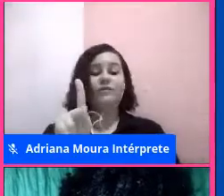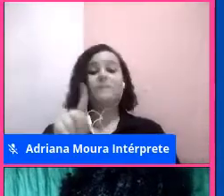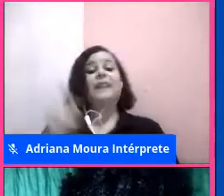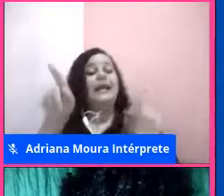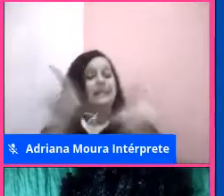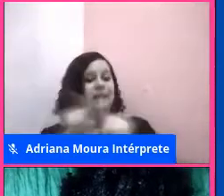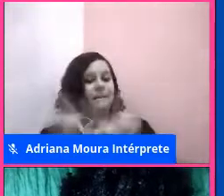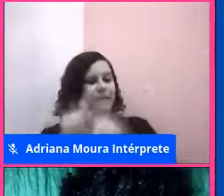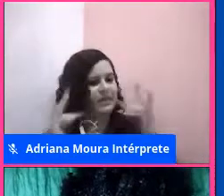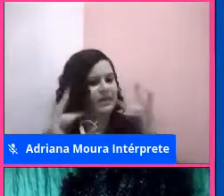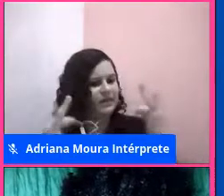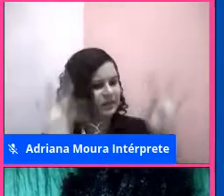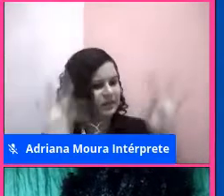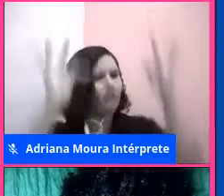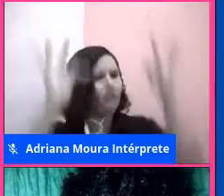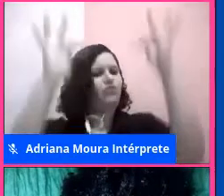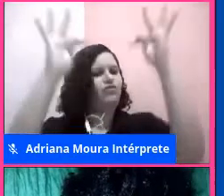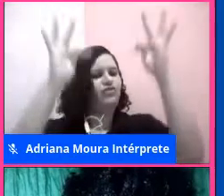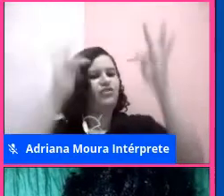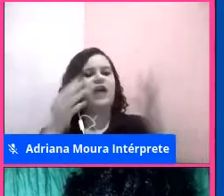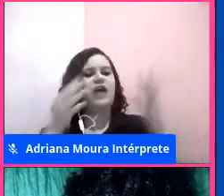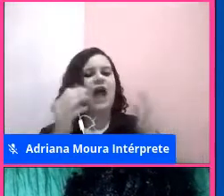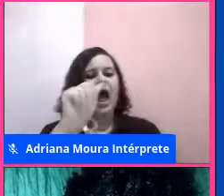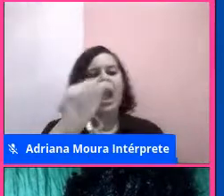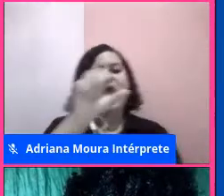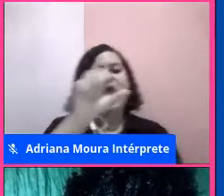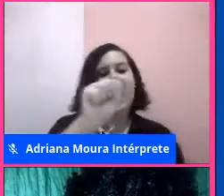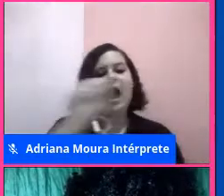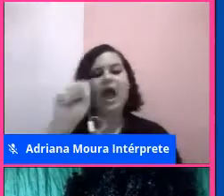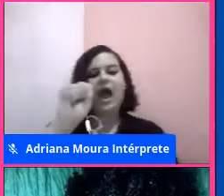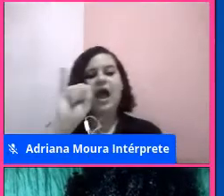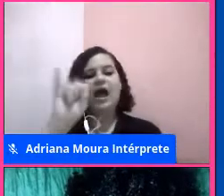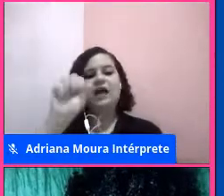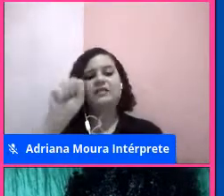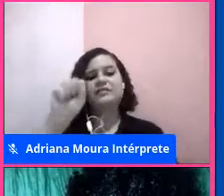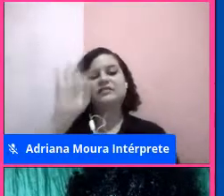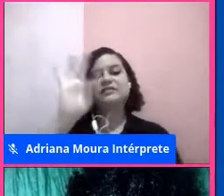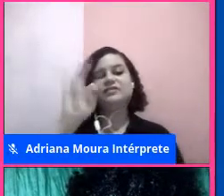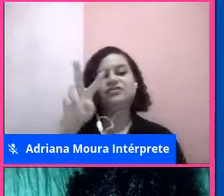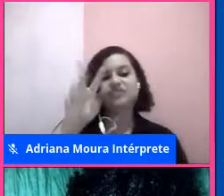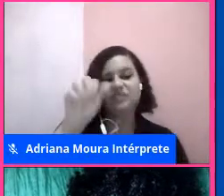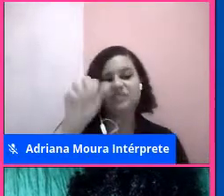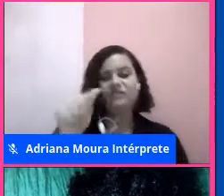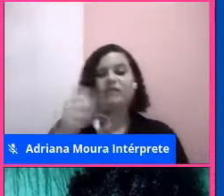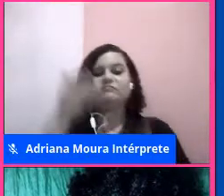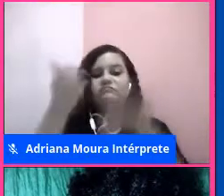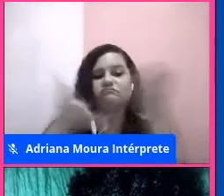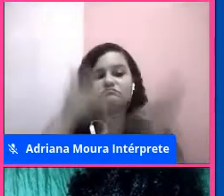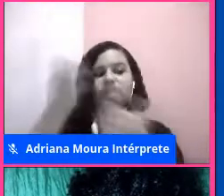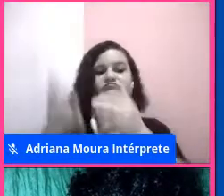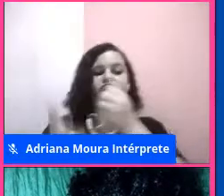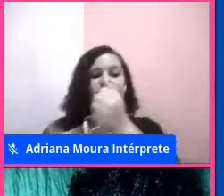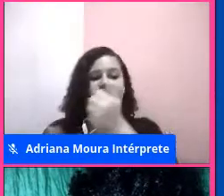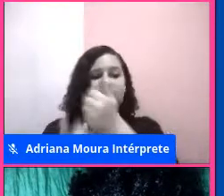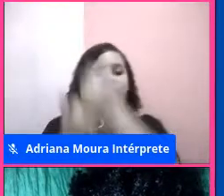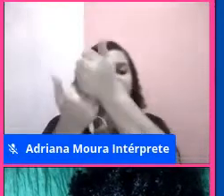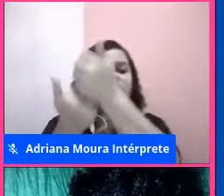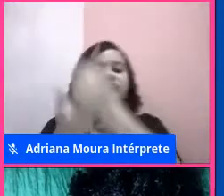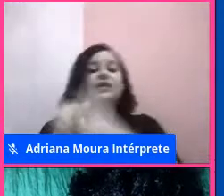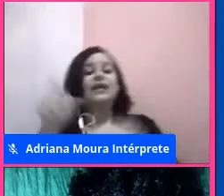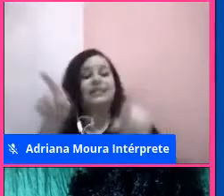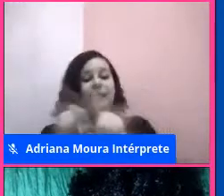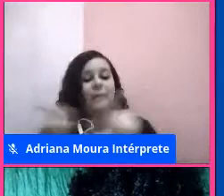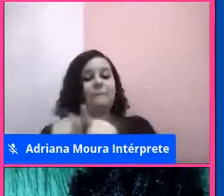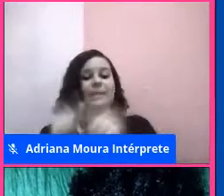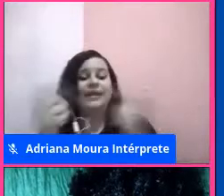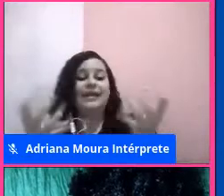temos um princípio que é não apenas desenvolver tecnologia para auxiliar, para incluir, para